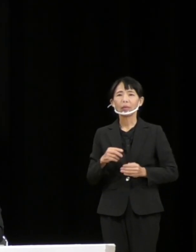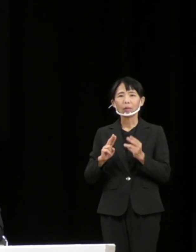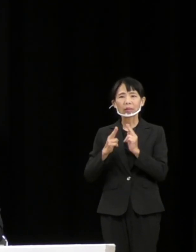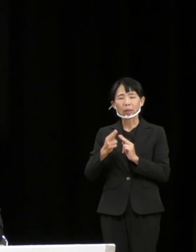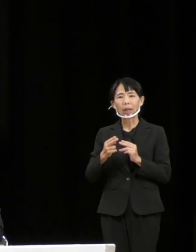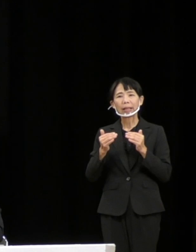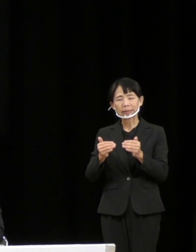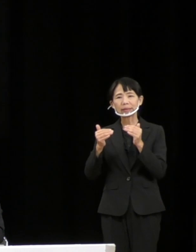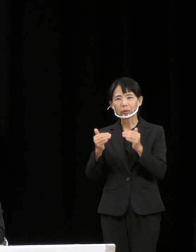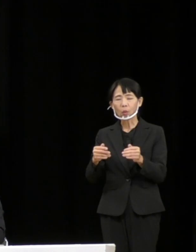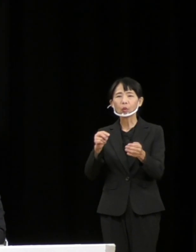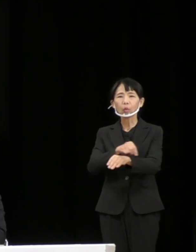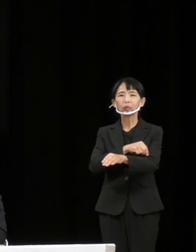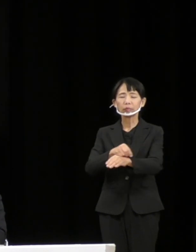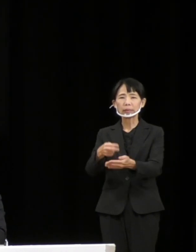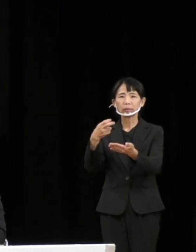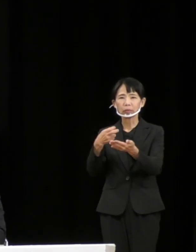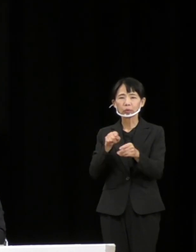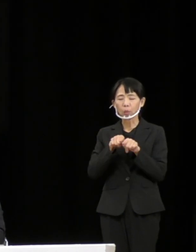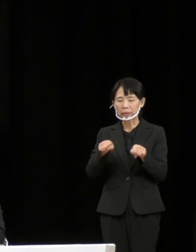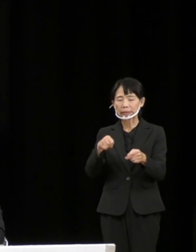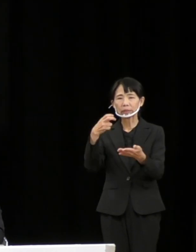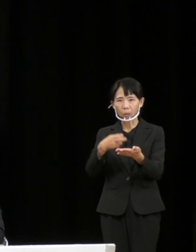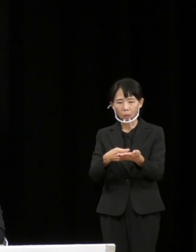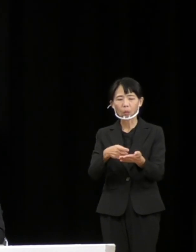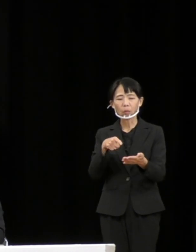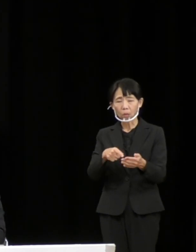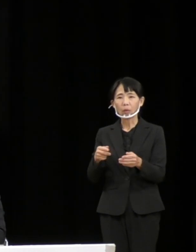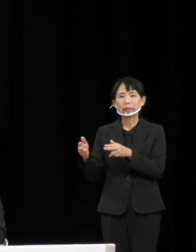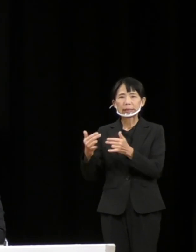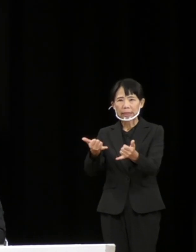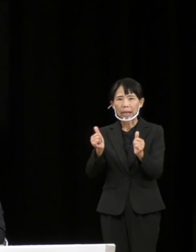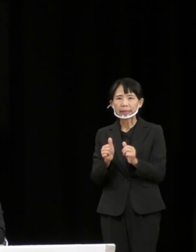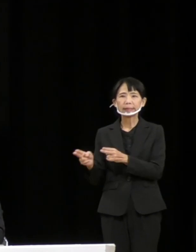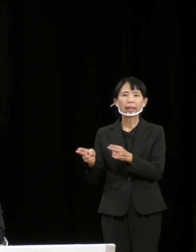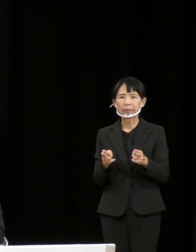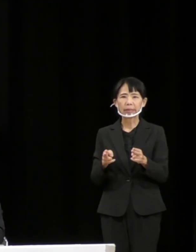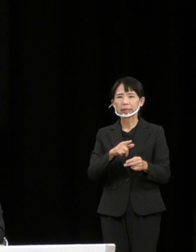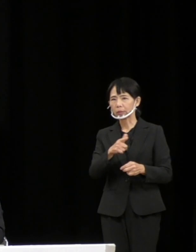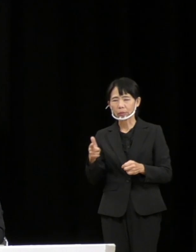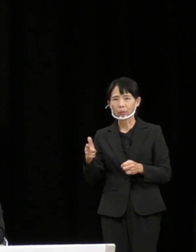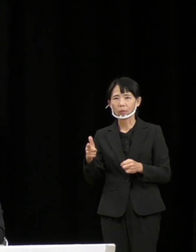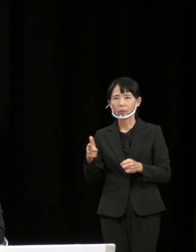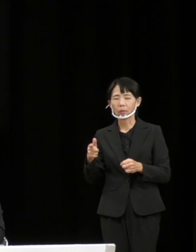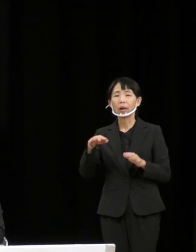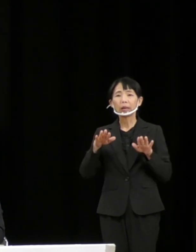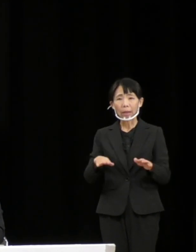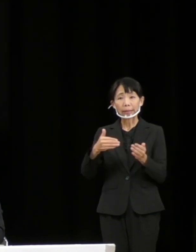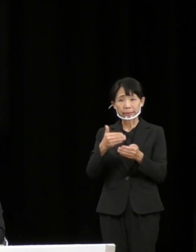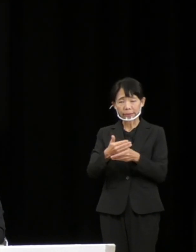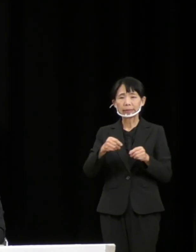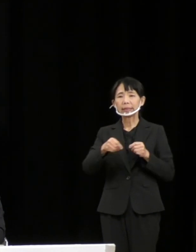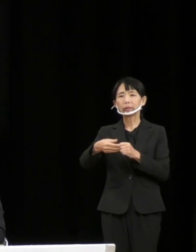沖縄振興特別オス号のもとに行われてきた社会基盤の整備や経済振興策でもってしても離島であるがゆえ